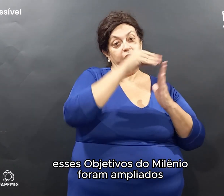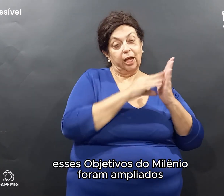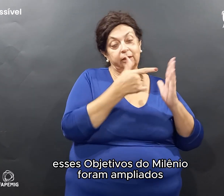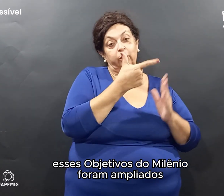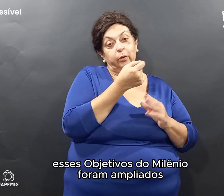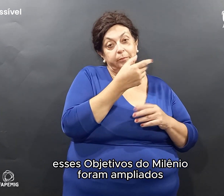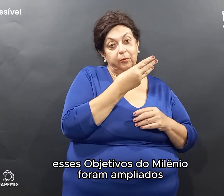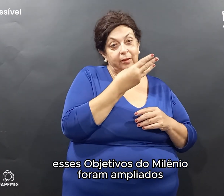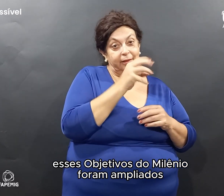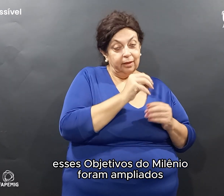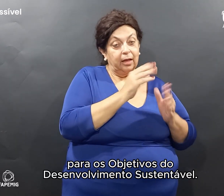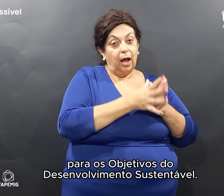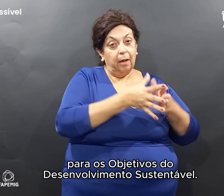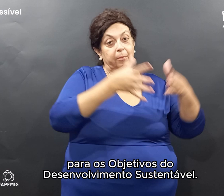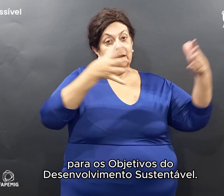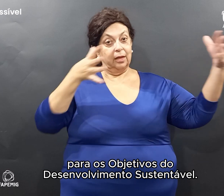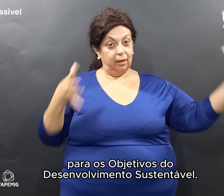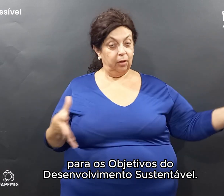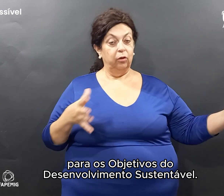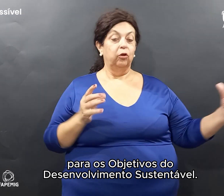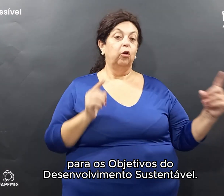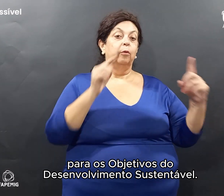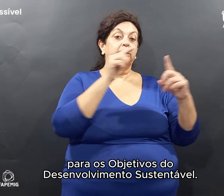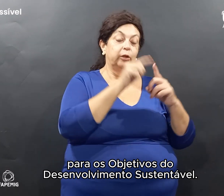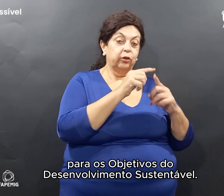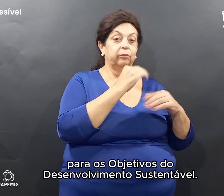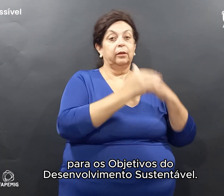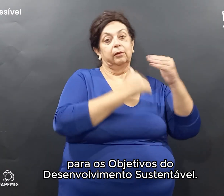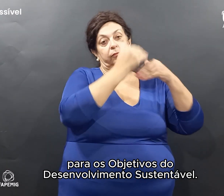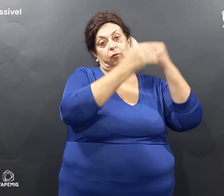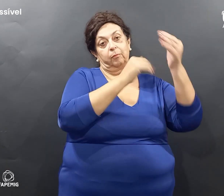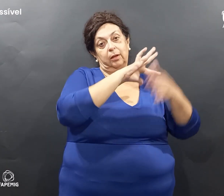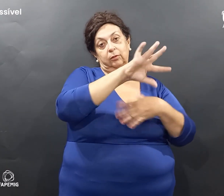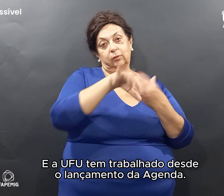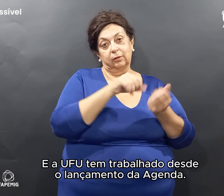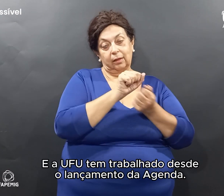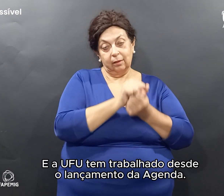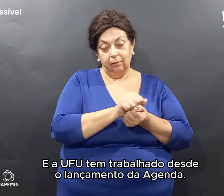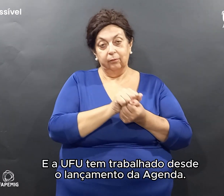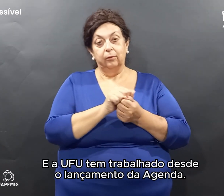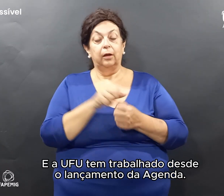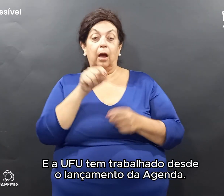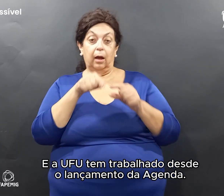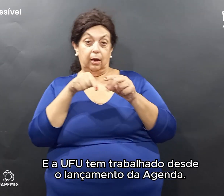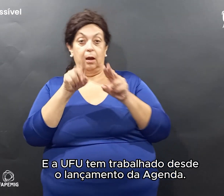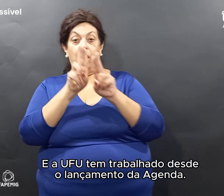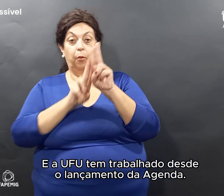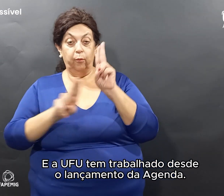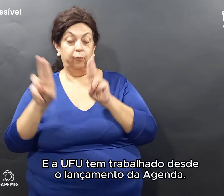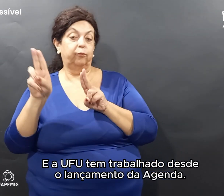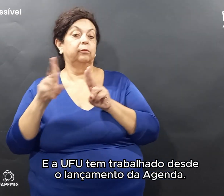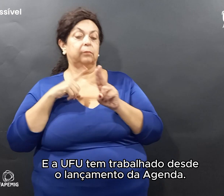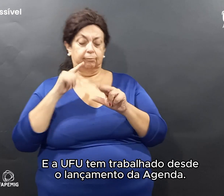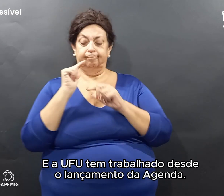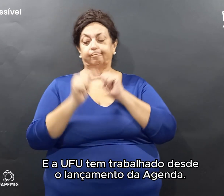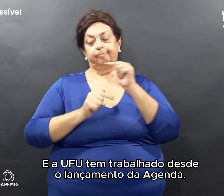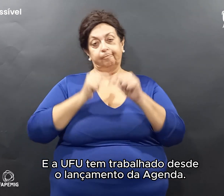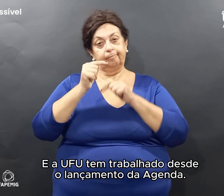milênio foram ampliados aí para os objetivos do desenvolvimento sustentável. E a UFO, ela tem trabalhado desde o lançamento